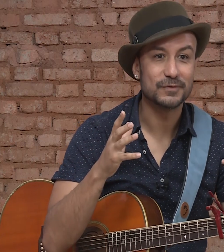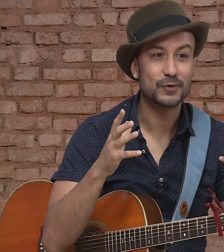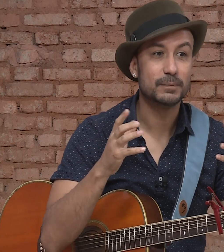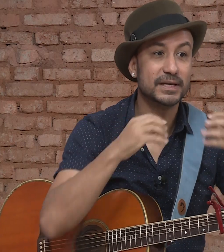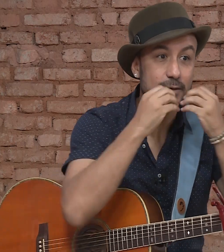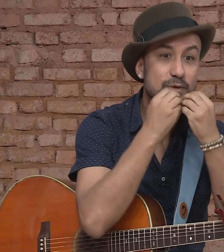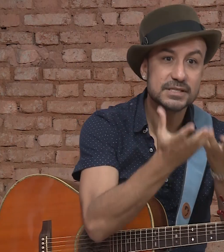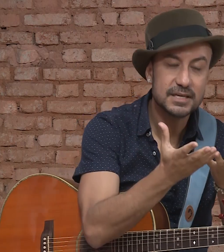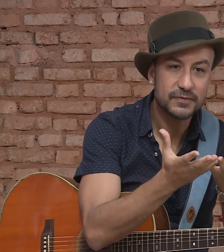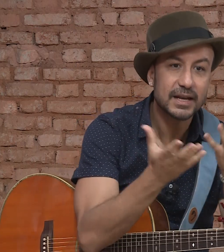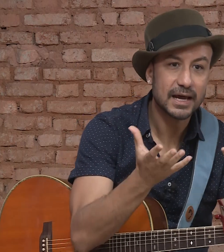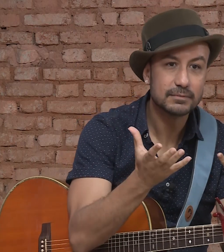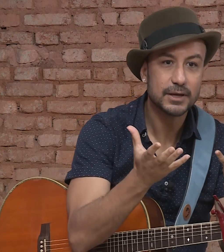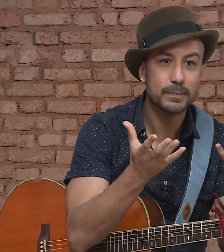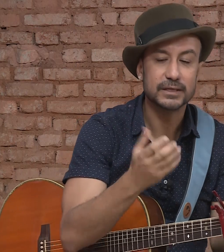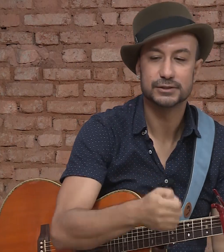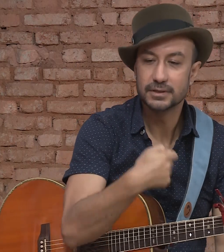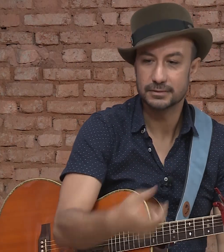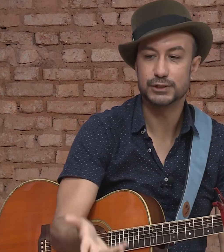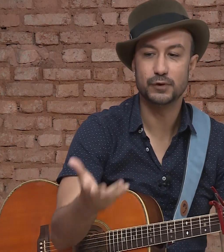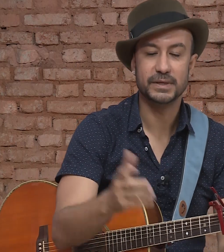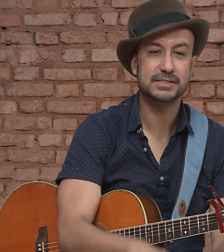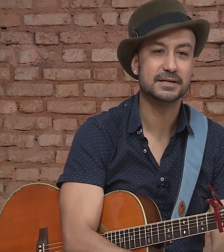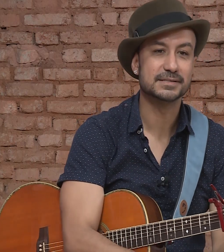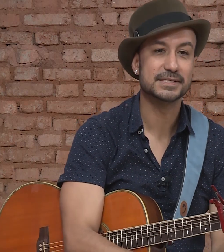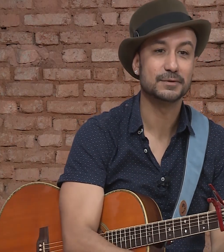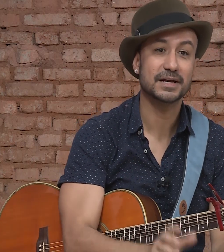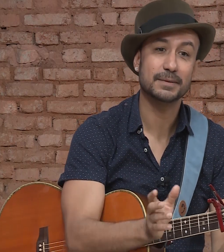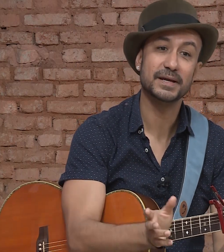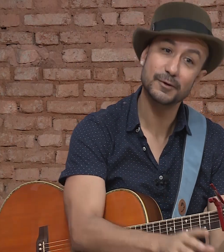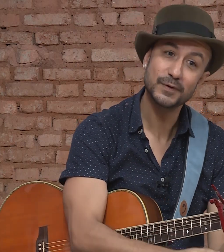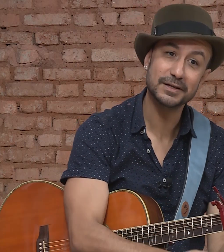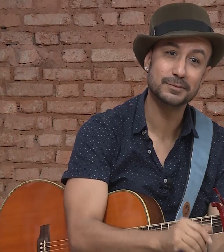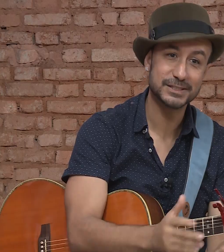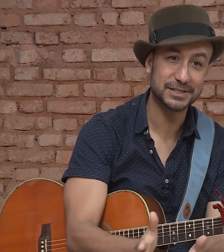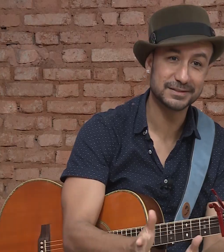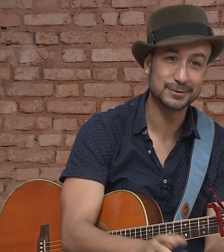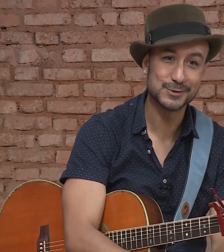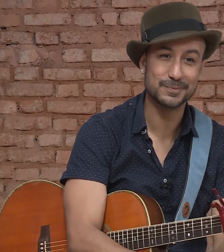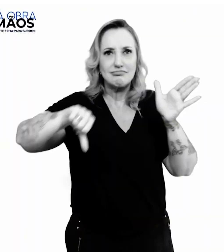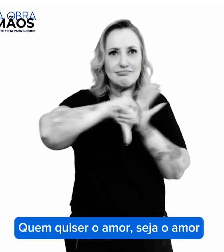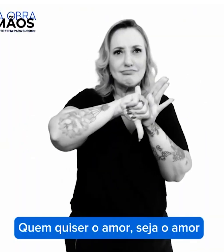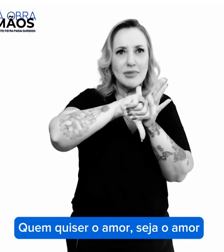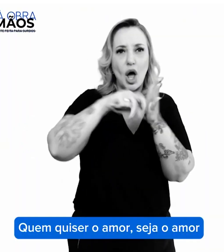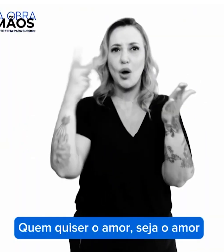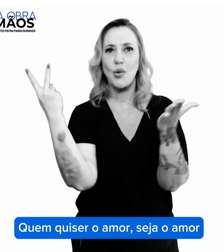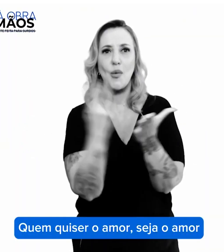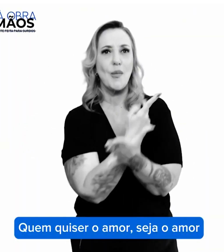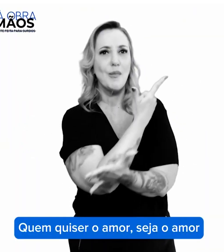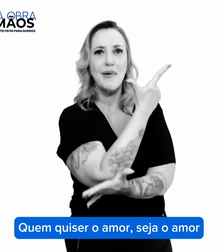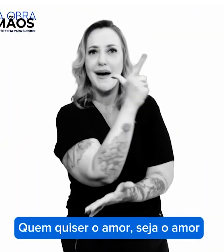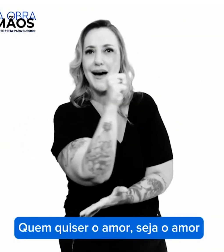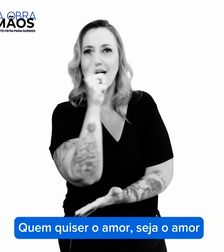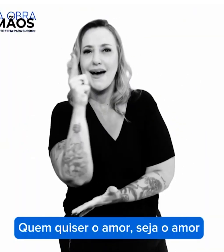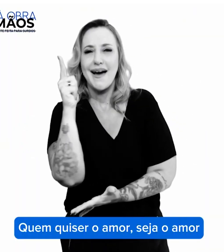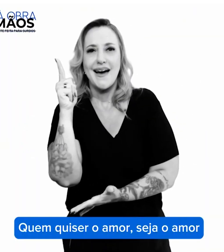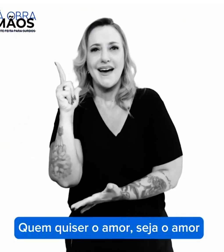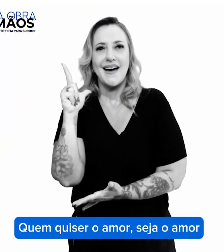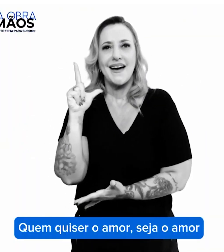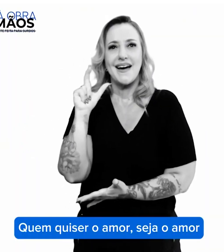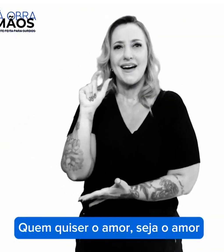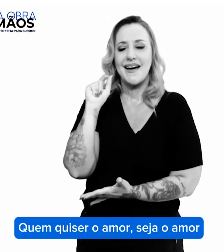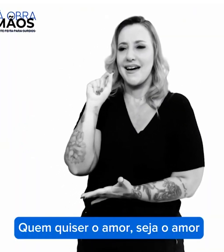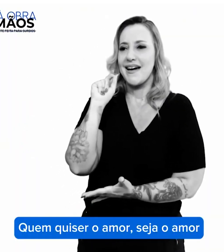isso de alguma forma e não conseguia falar realmente. Transformei isso em canção e acabei não falando, mas cantando sobre. Quem quiser